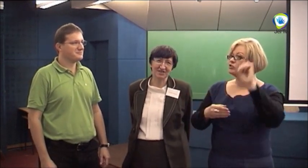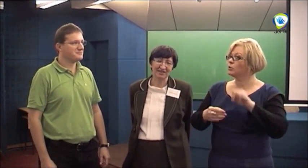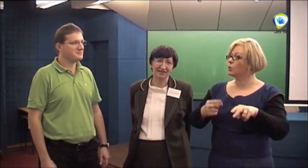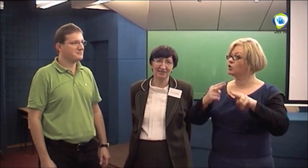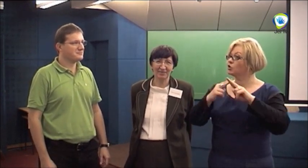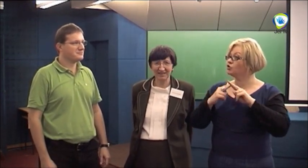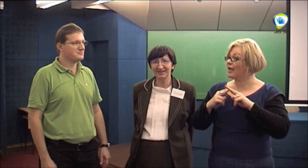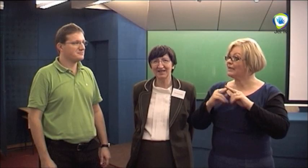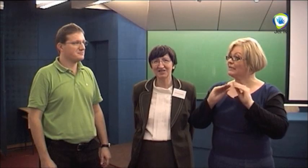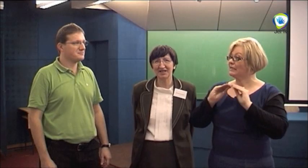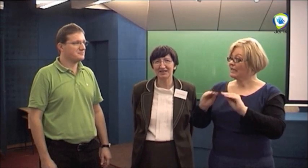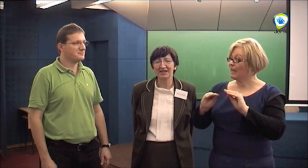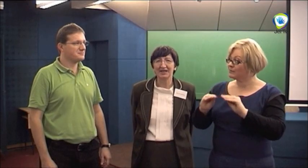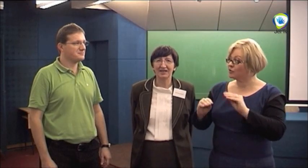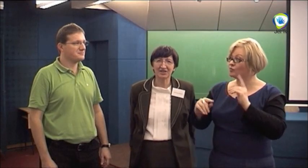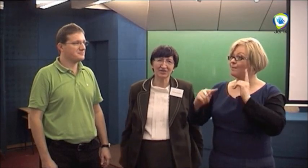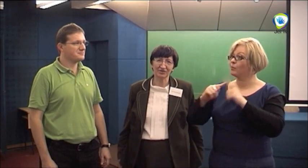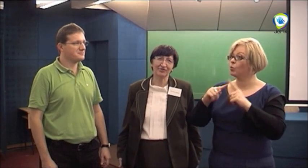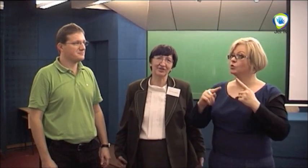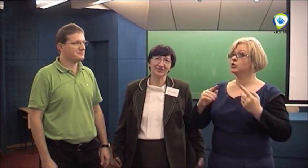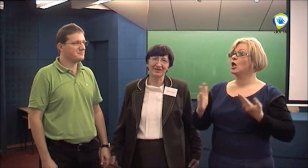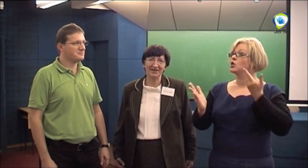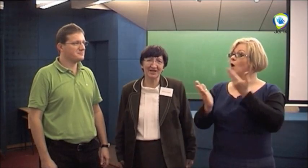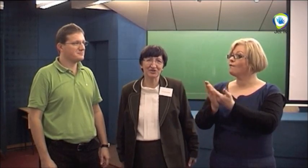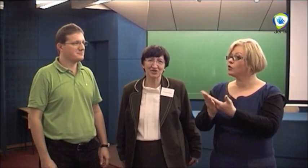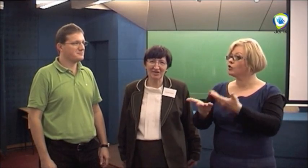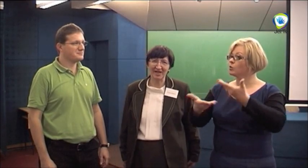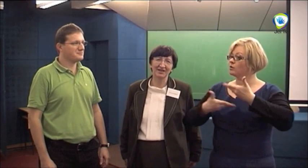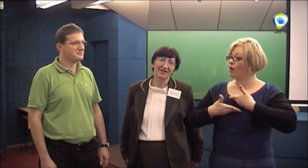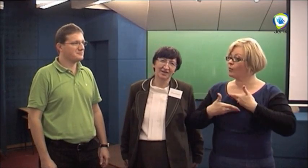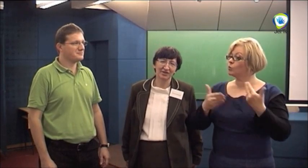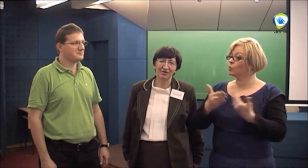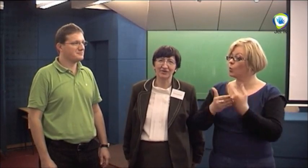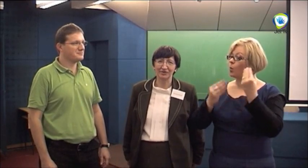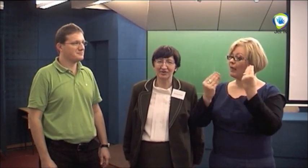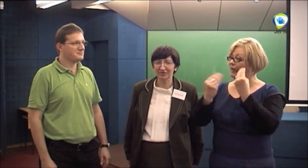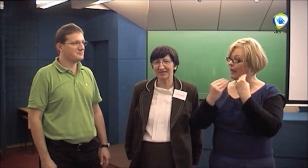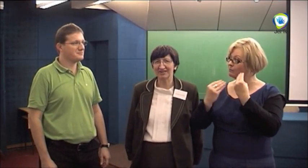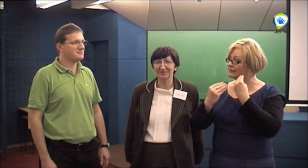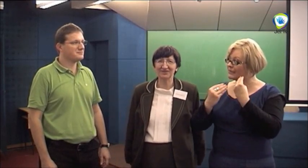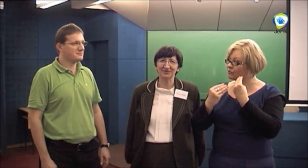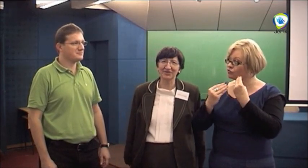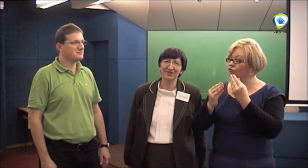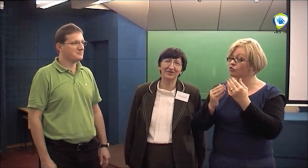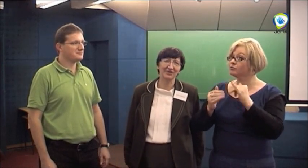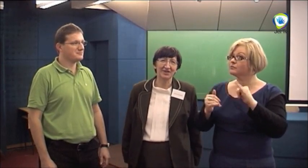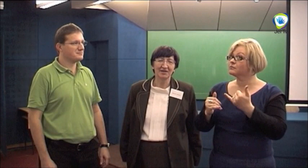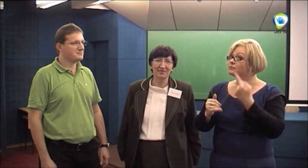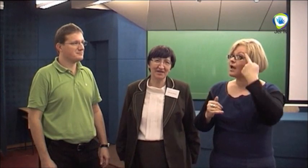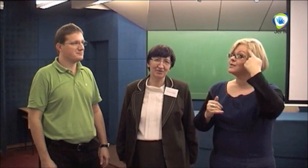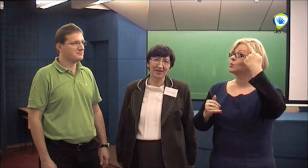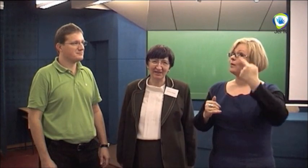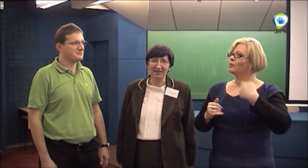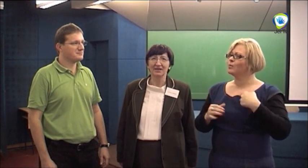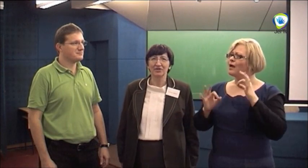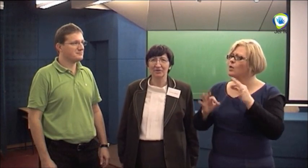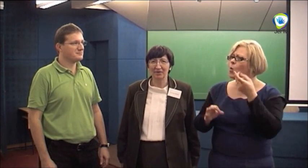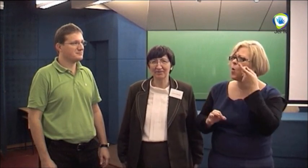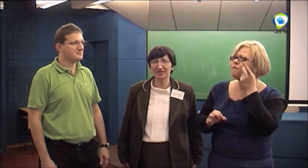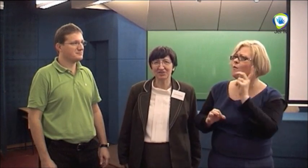képzések beindítását, és az ott folytatott tárgyalások során jutott eszükbe az a gondolat, hogy milyen jó lenne jobban